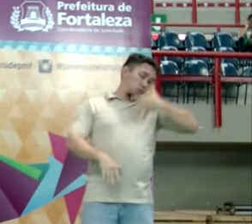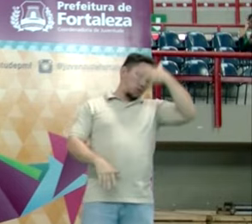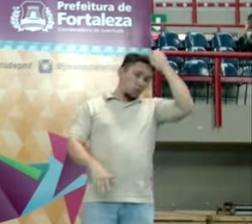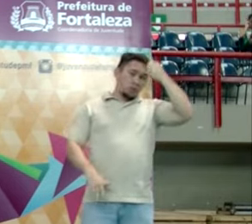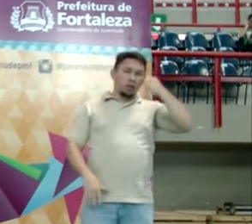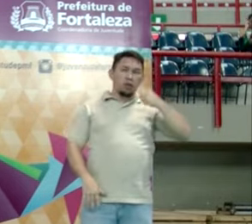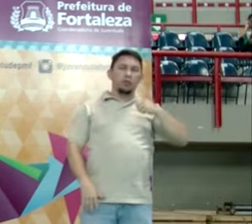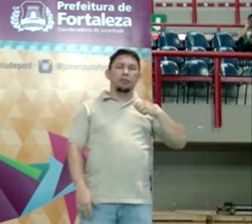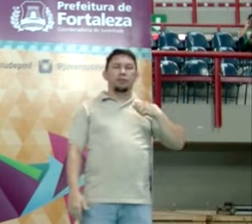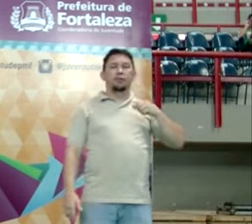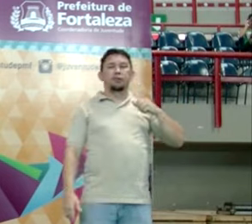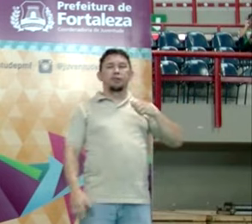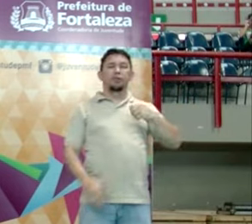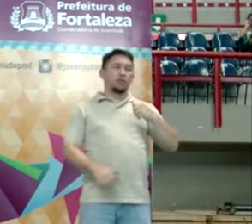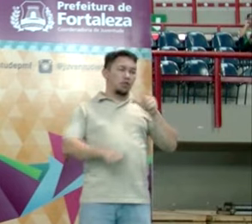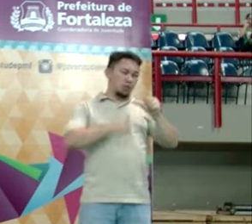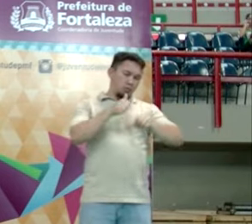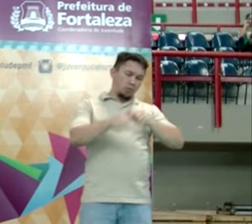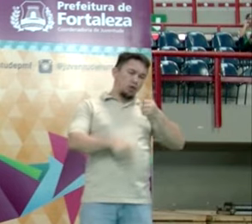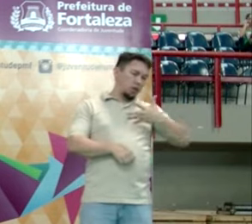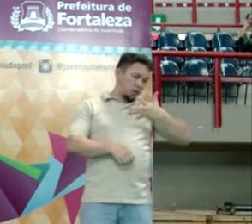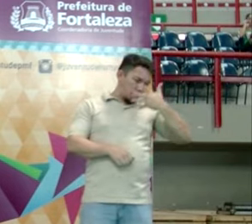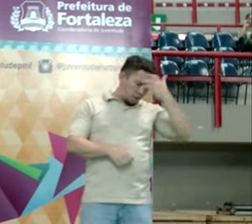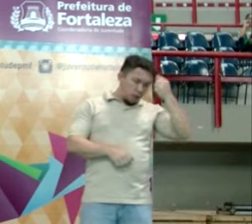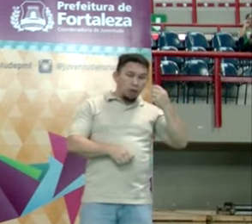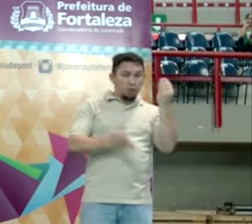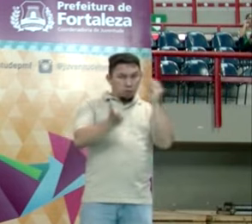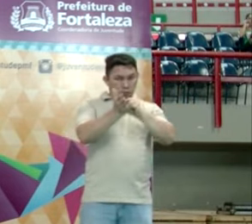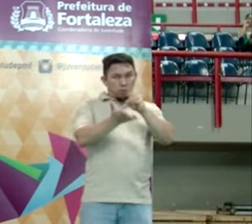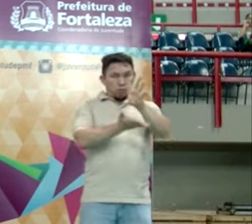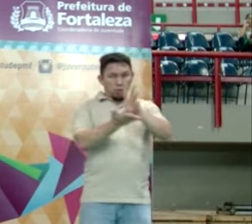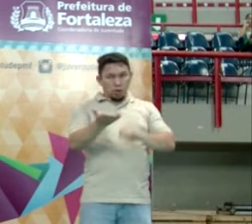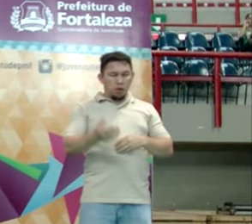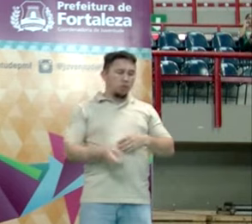Refração é maior, viu? Mudança de velocidade